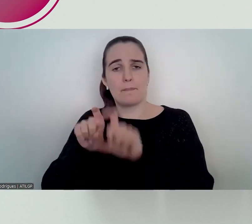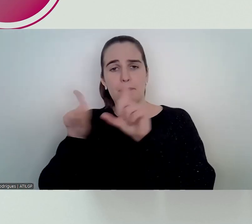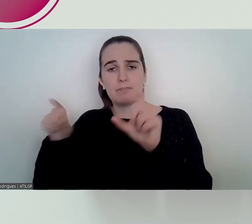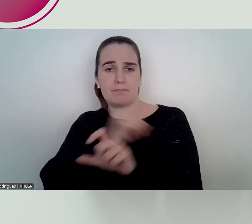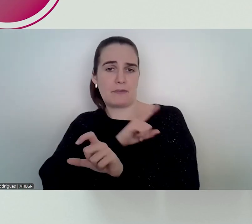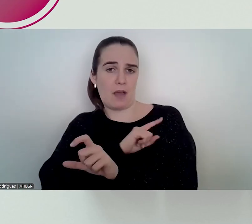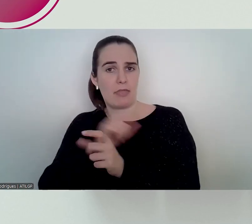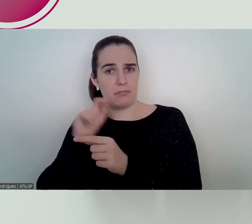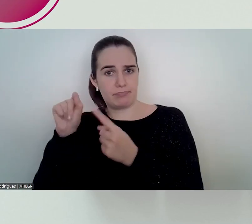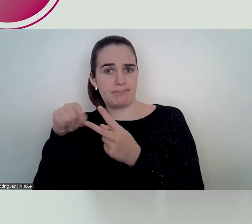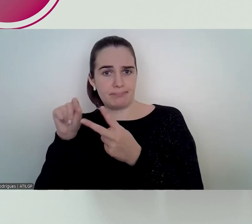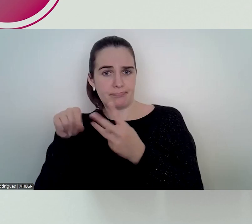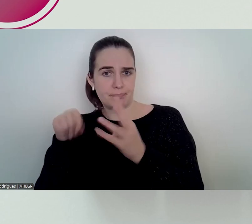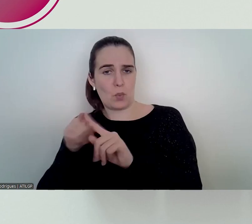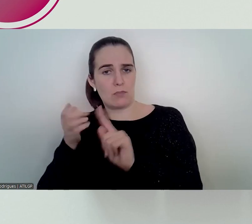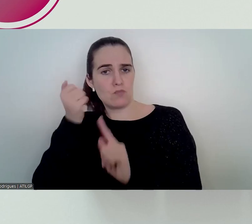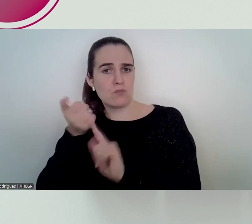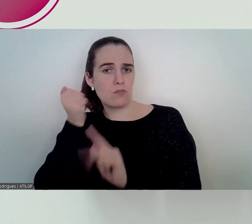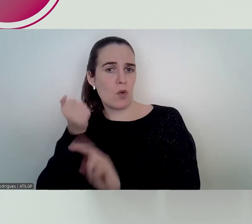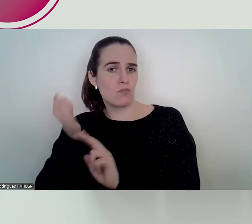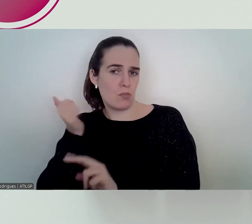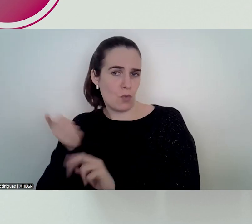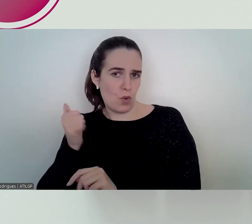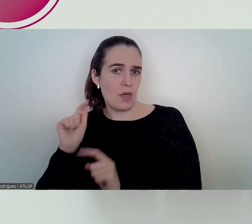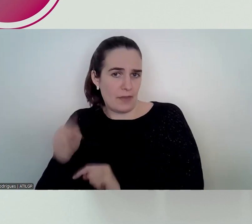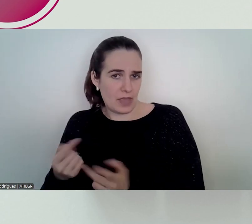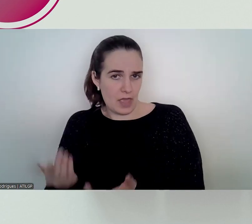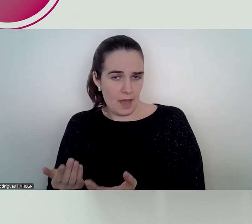têm que ser capazes de atingir.